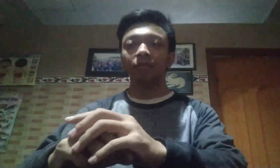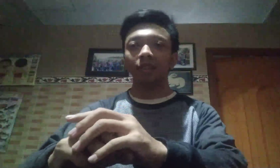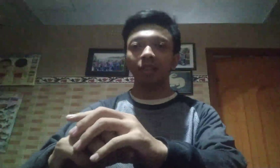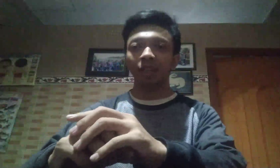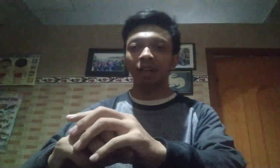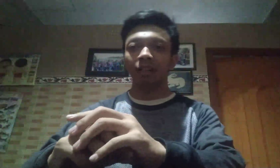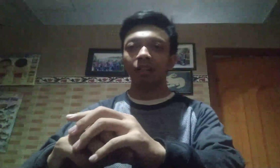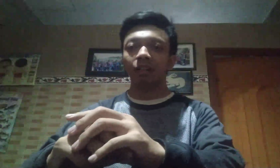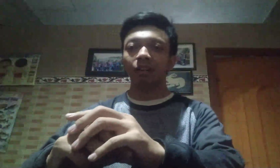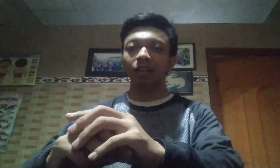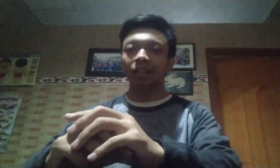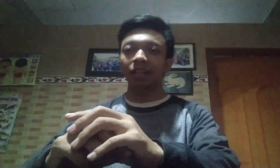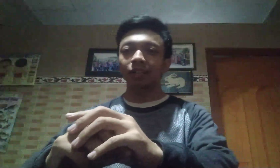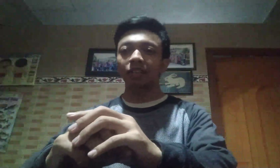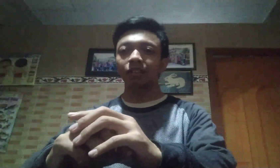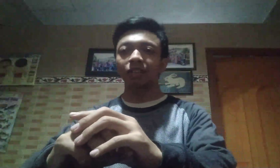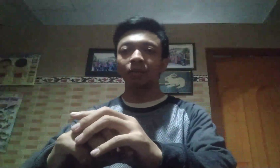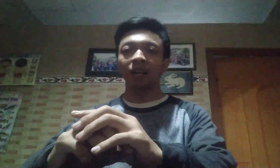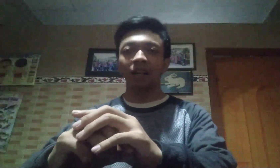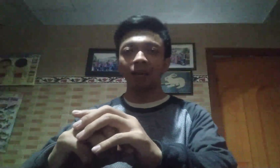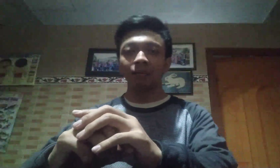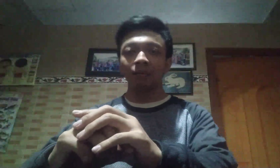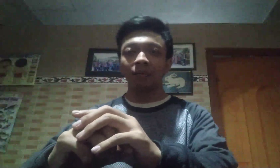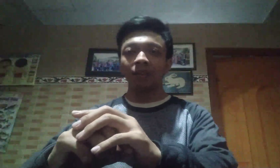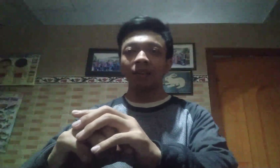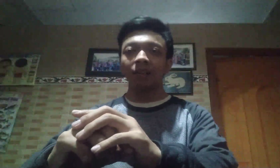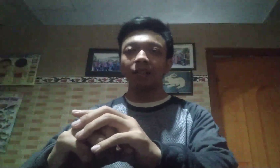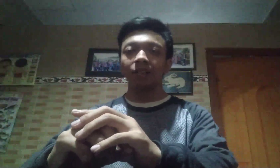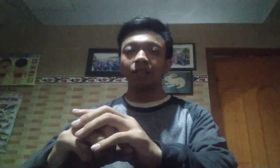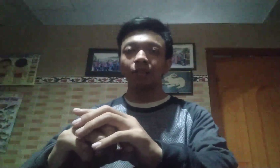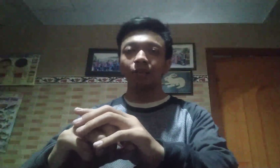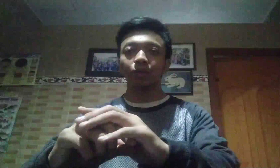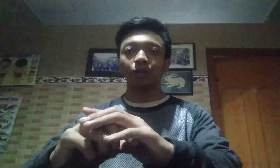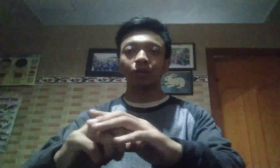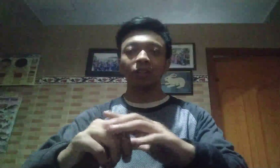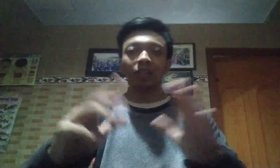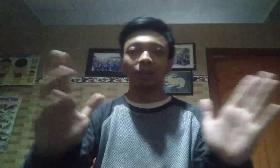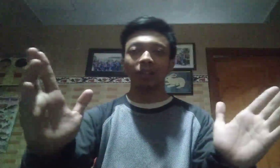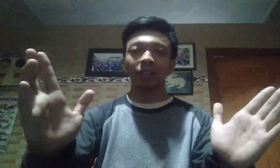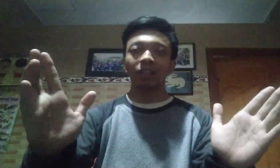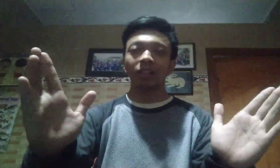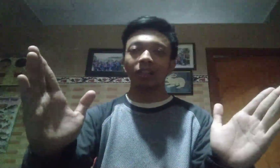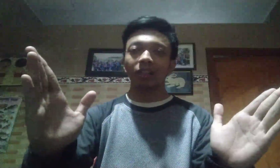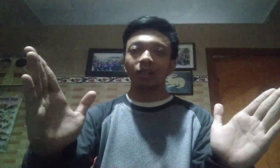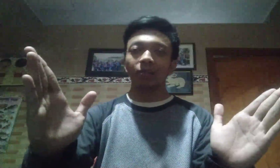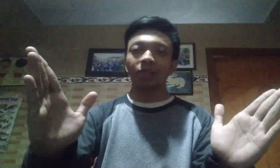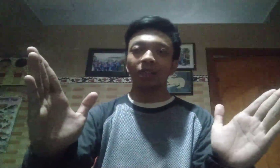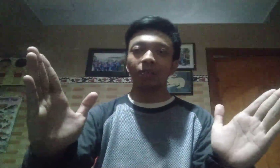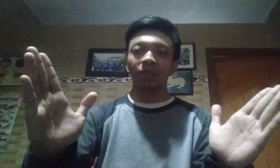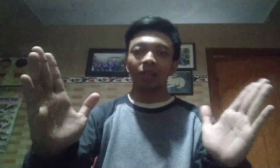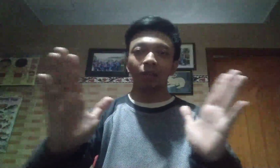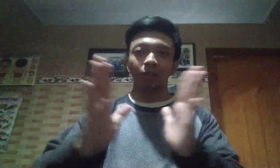Nah Oleh karena itu saya juga berharap Untuk Indonesia ke depannya Bisa mengatur